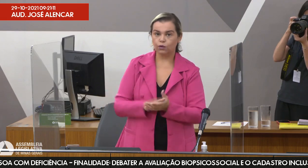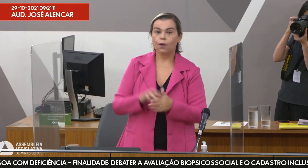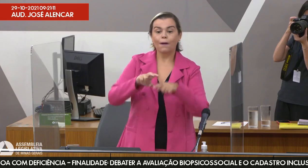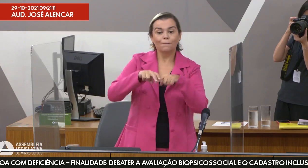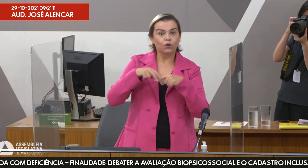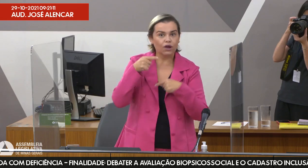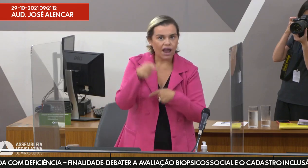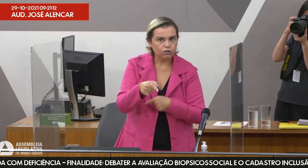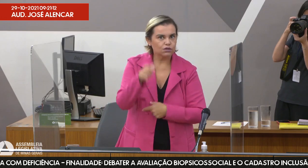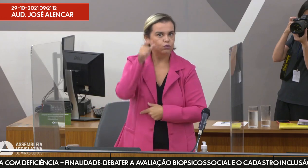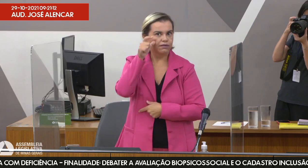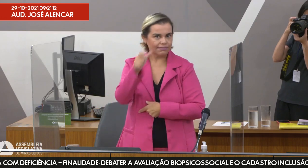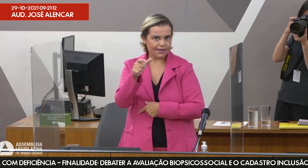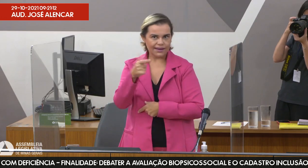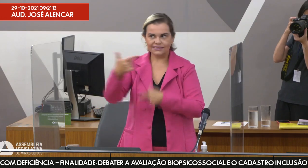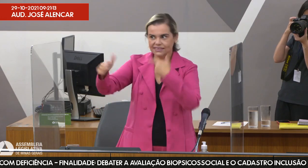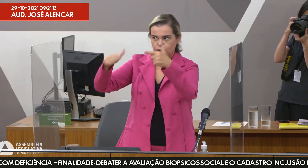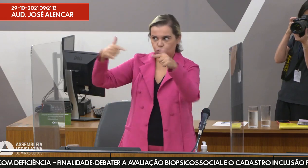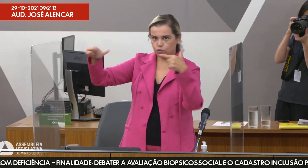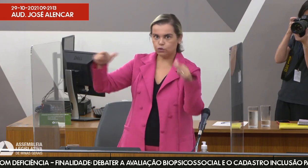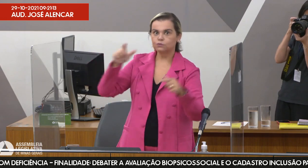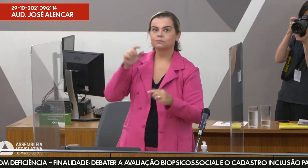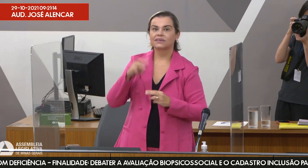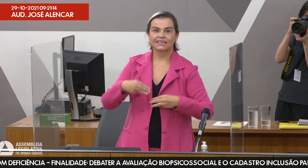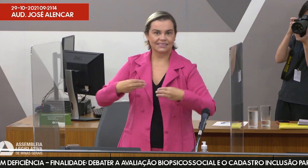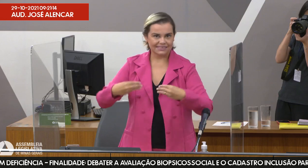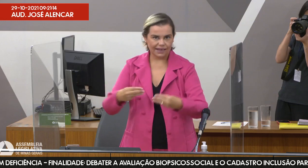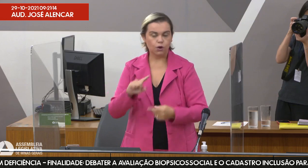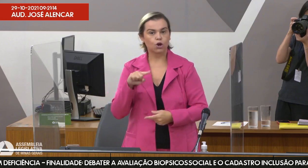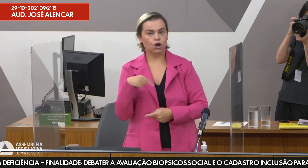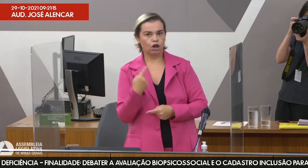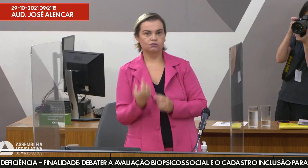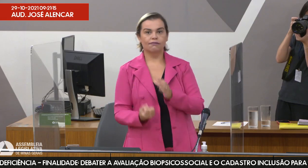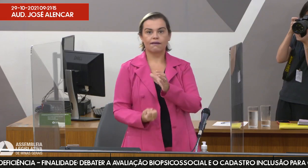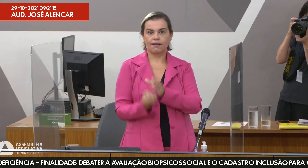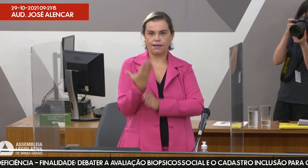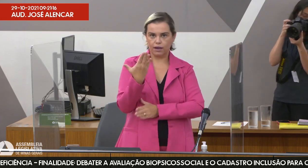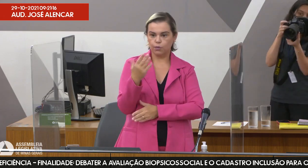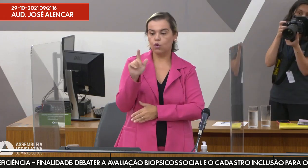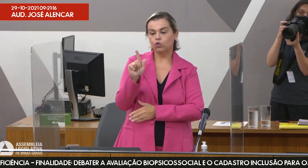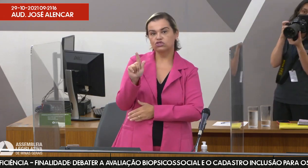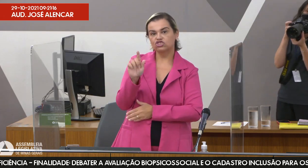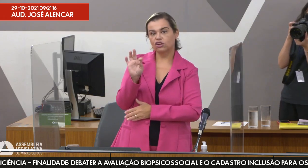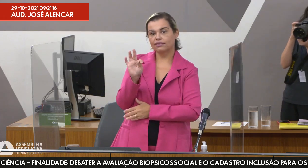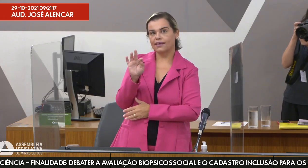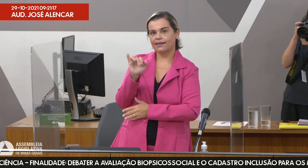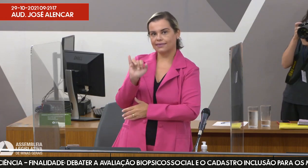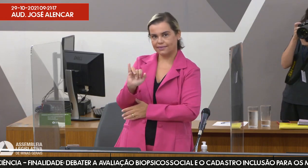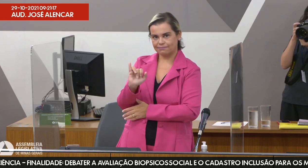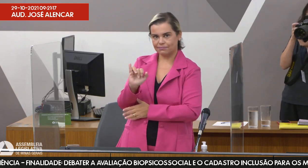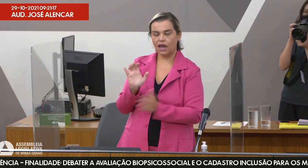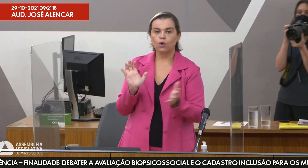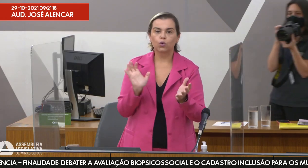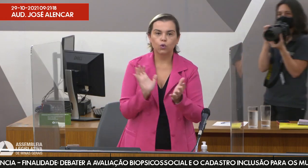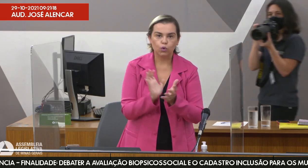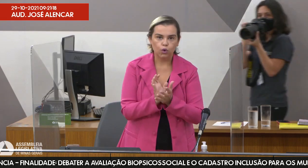interinstitucional. Então, nós temos, além do Ministério da Mulher, da Família e dos Direitos Humanos, também Ministério da Cidadania, Ministério